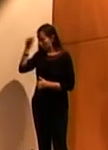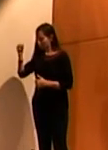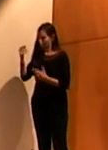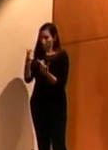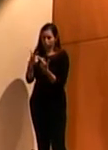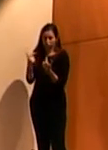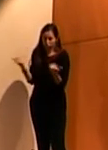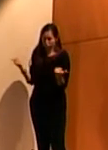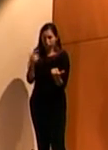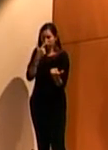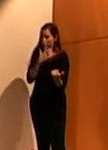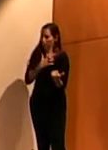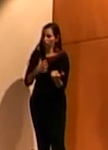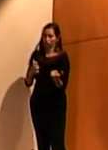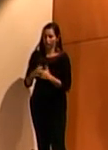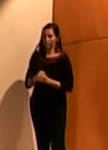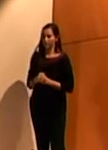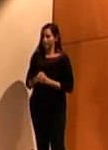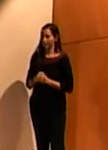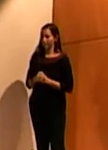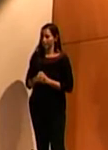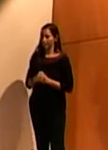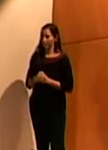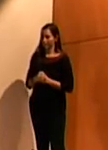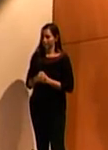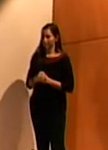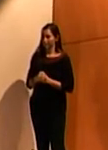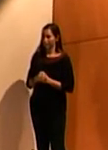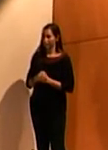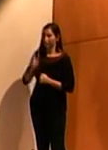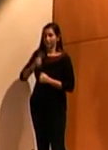aussi, enfin par rapport à mon projet professionnel puisque